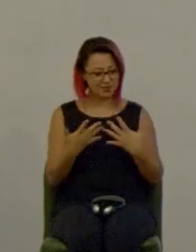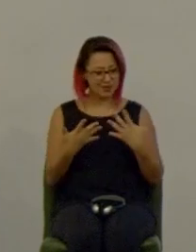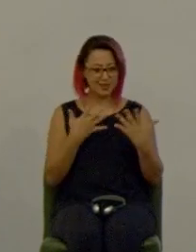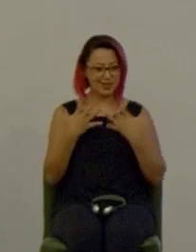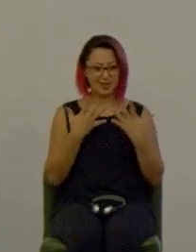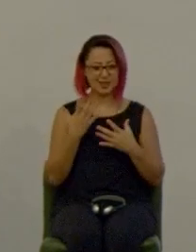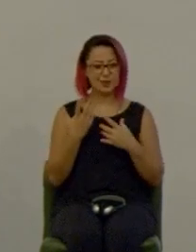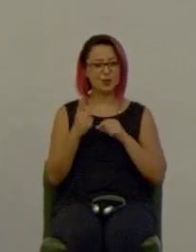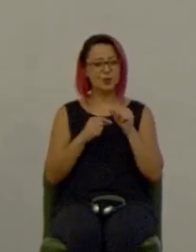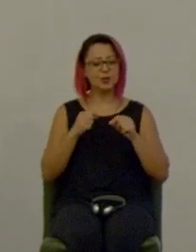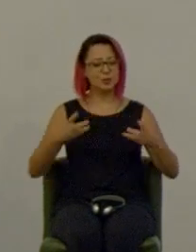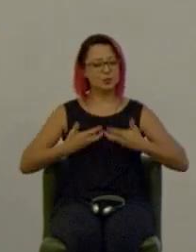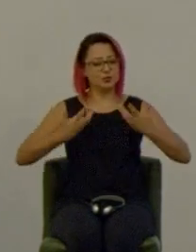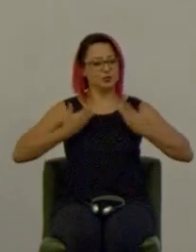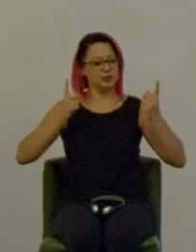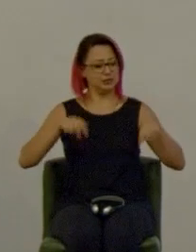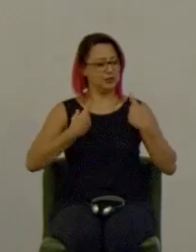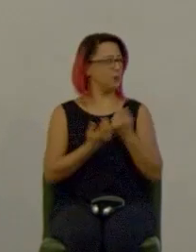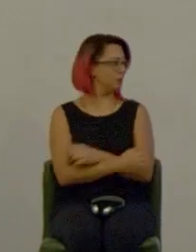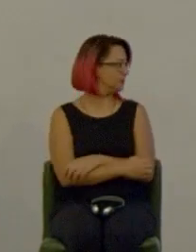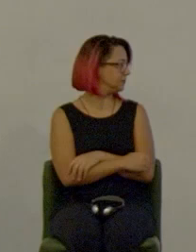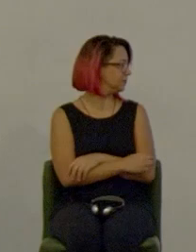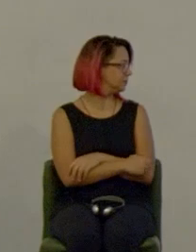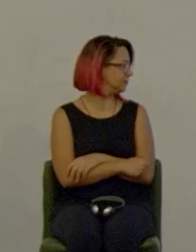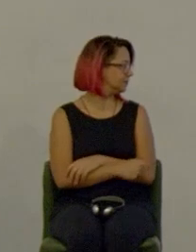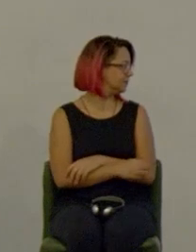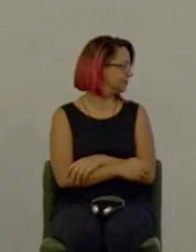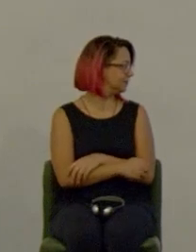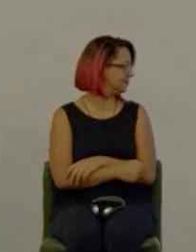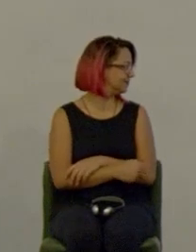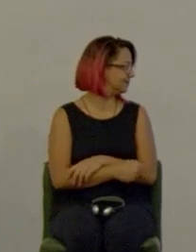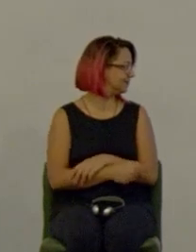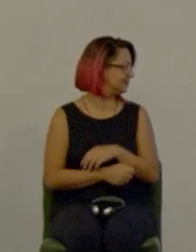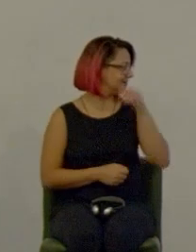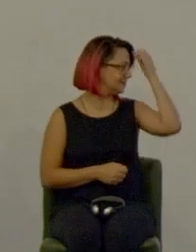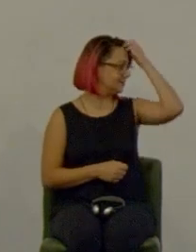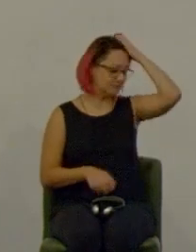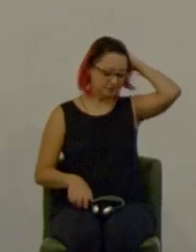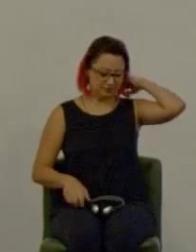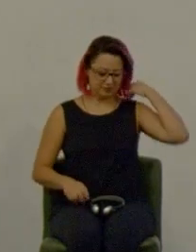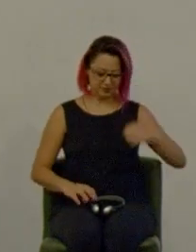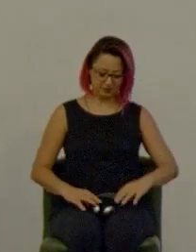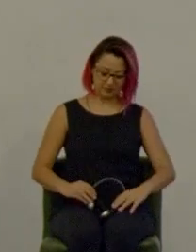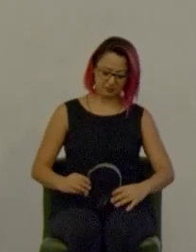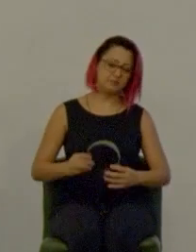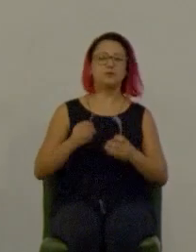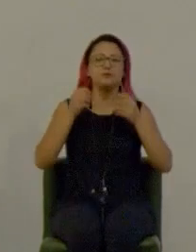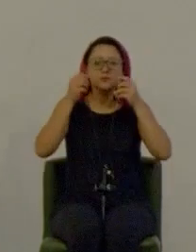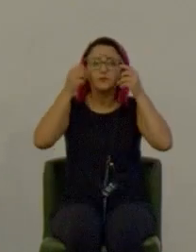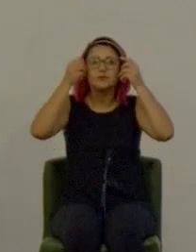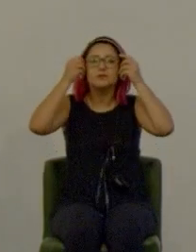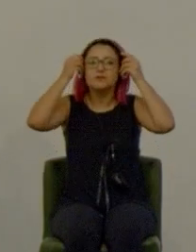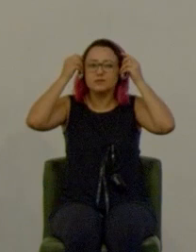ampliar a sua atividade através de outras maneiras de atuação? Je vais te